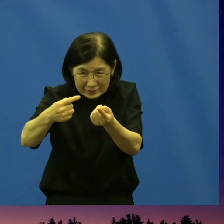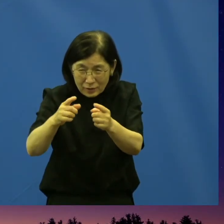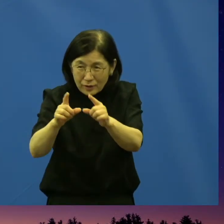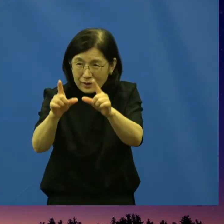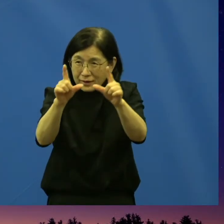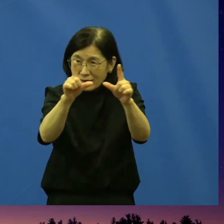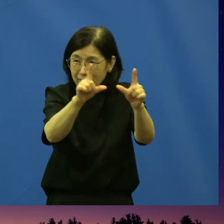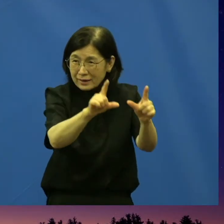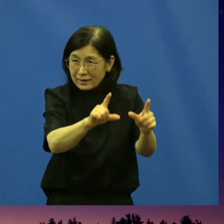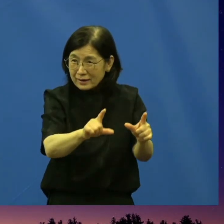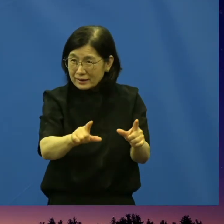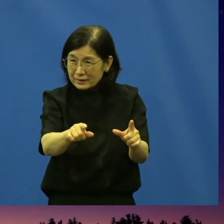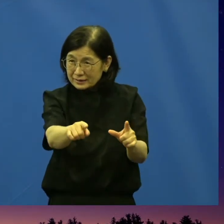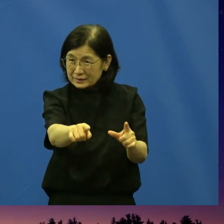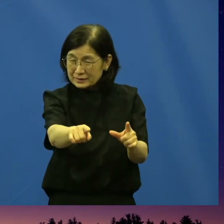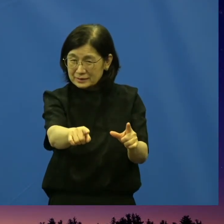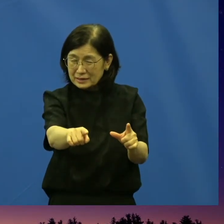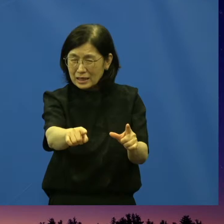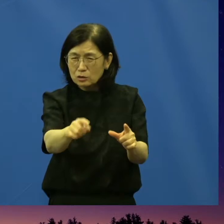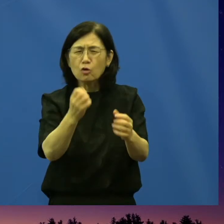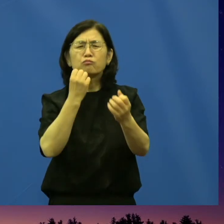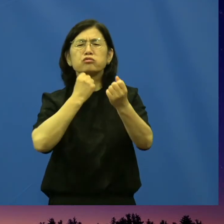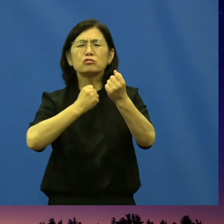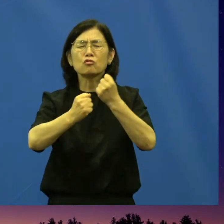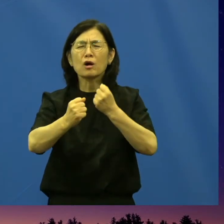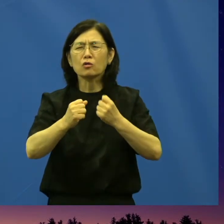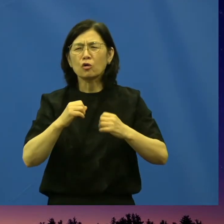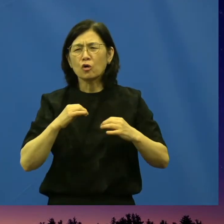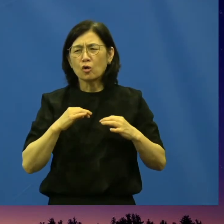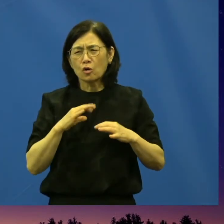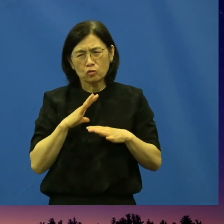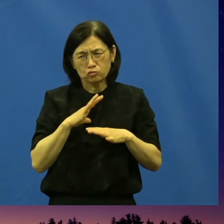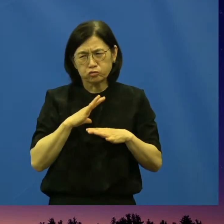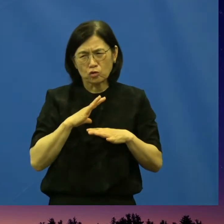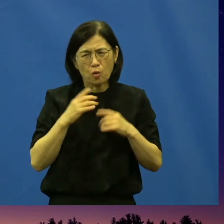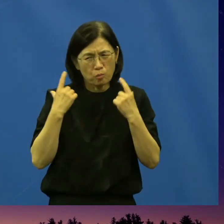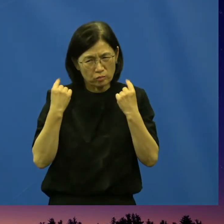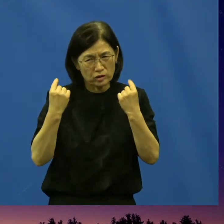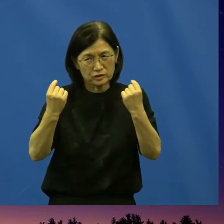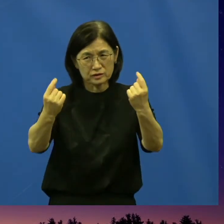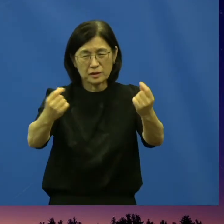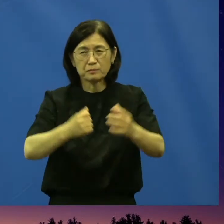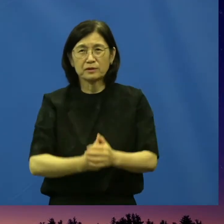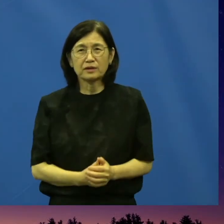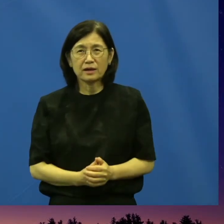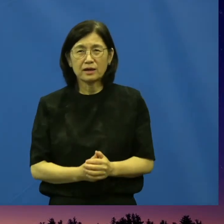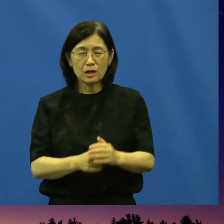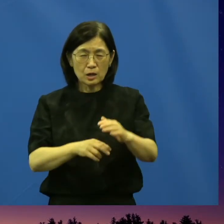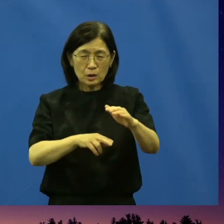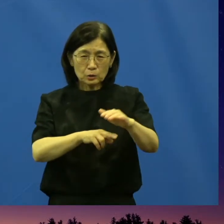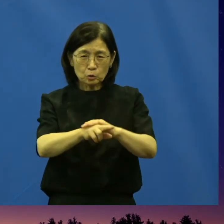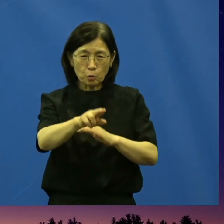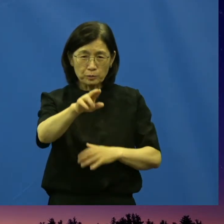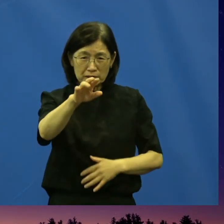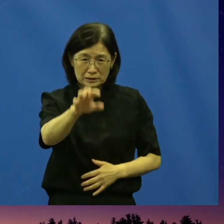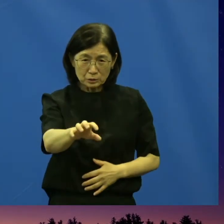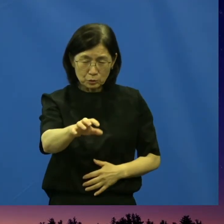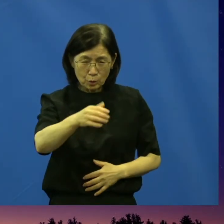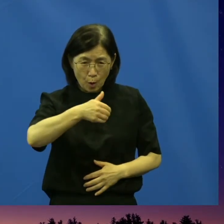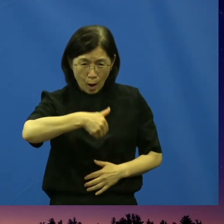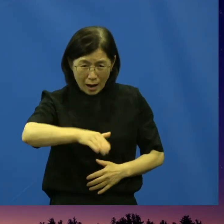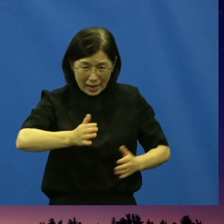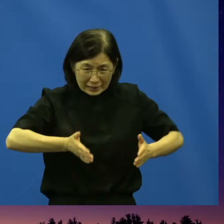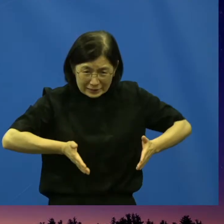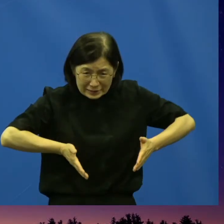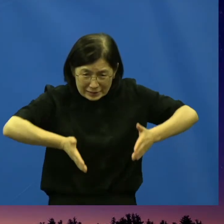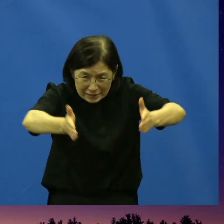그 안에서 두려움은 여전히 사라지지 않죠. 그래서 도피성으로 가는 길이 굉장히 복잡하고